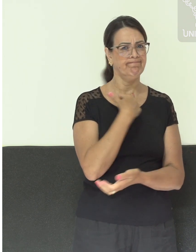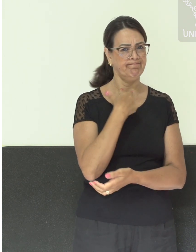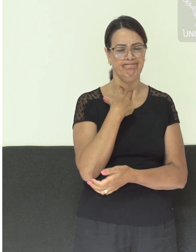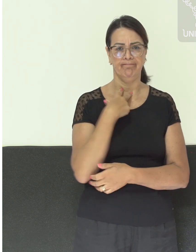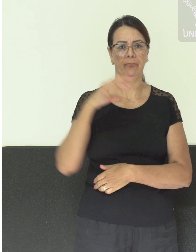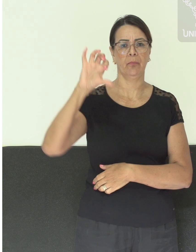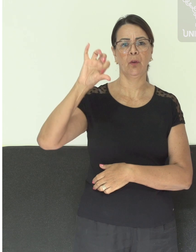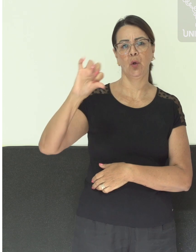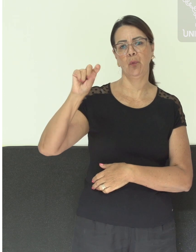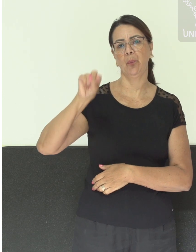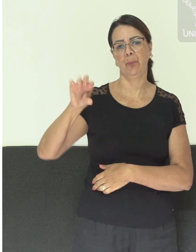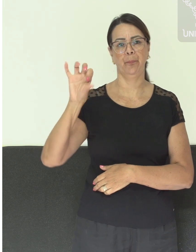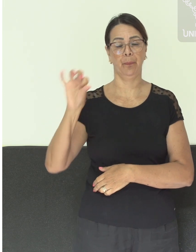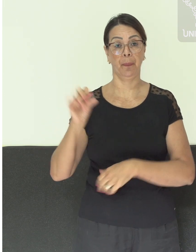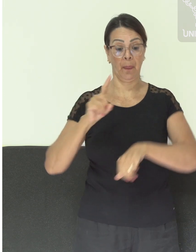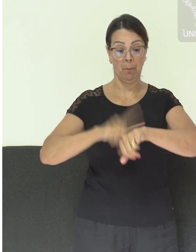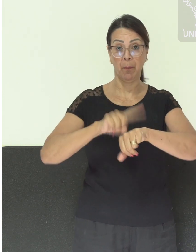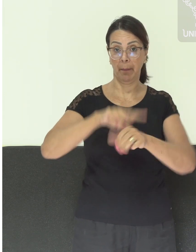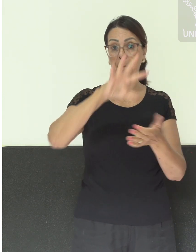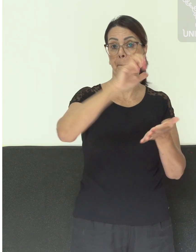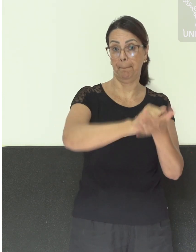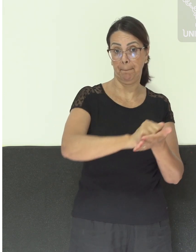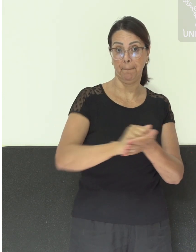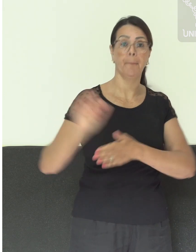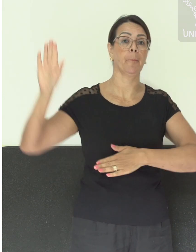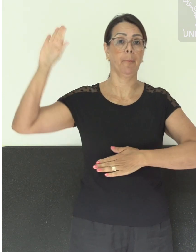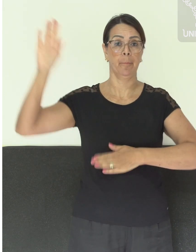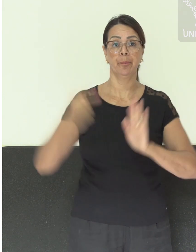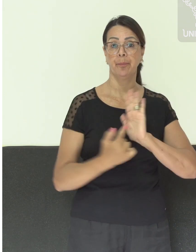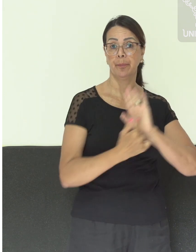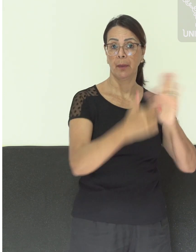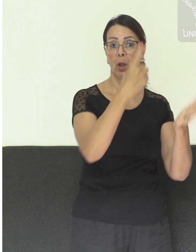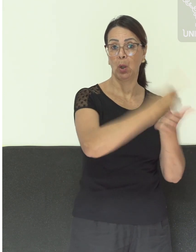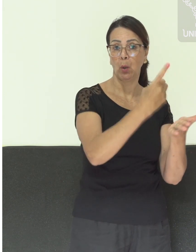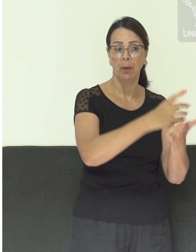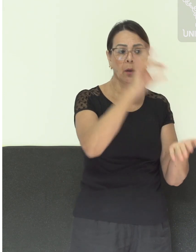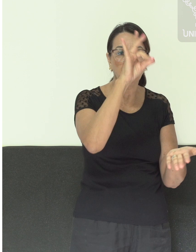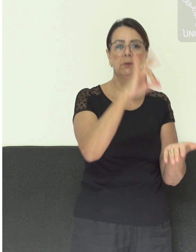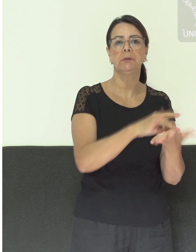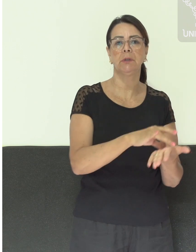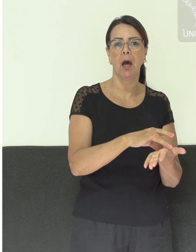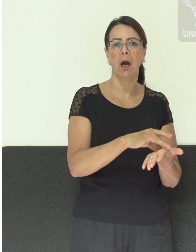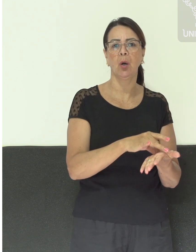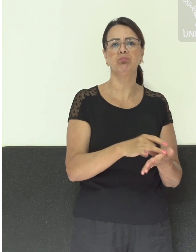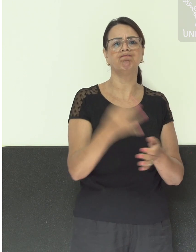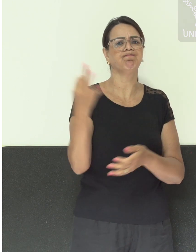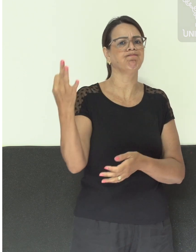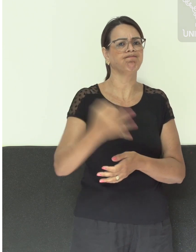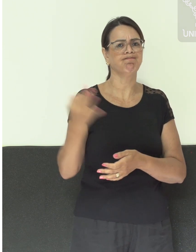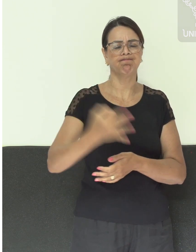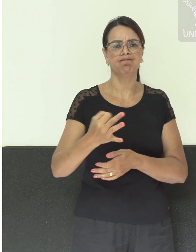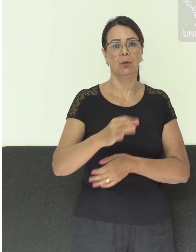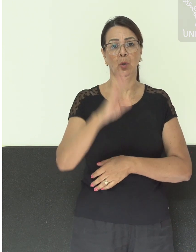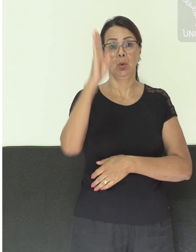9.9. Para a realização da matrícula, o candidato deverá apresentar documento oficial expedido pelo órgão